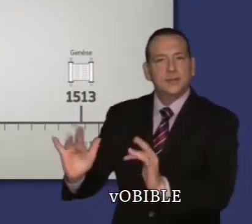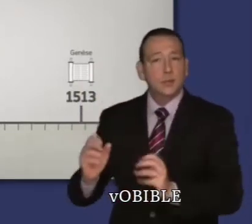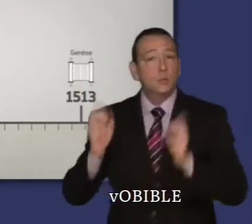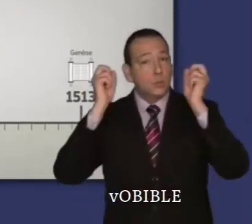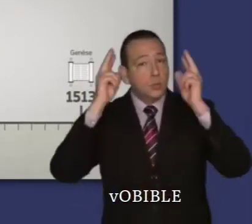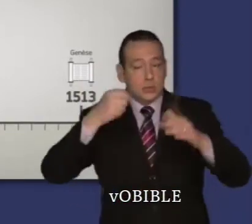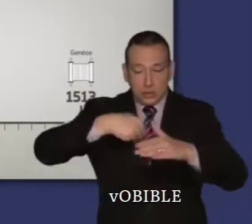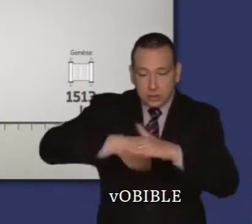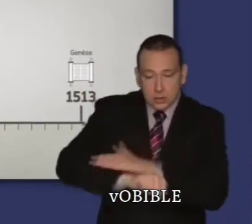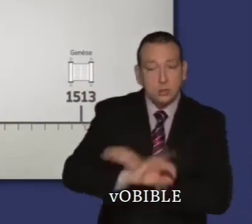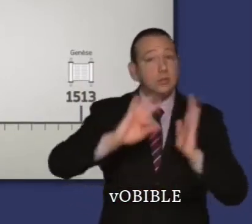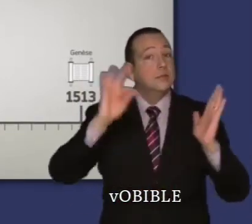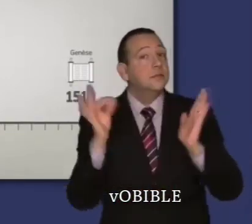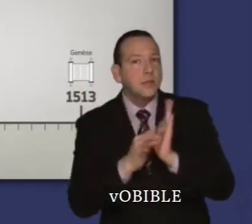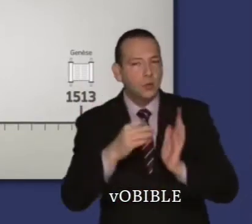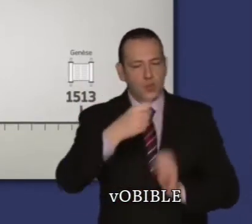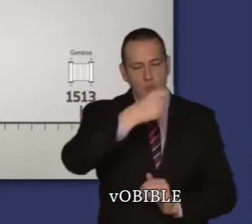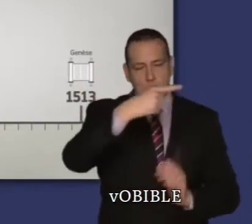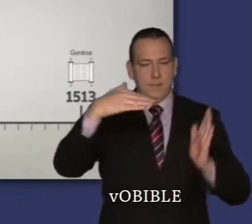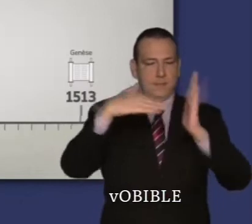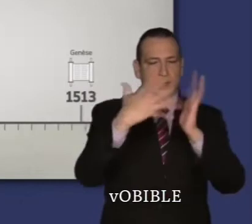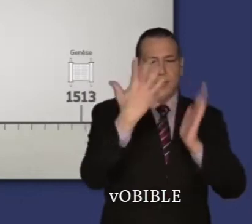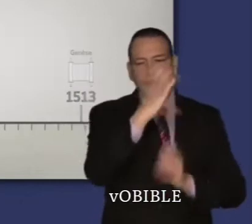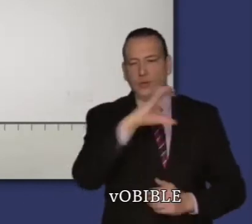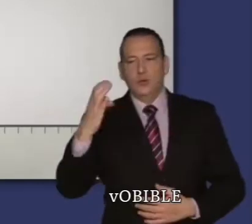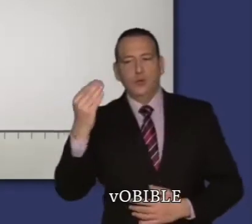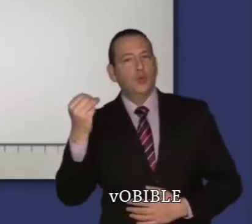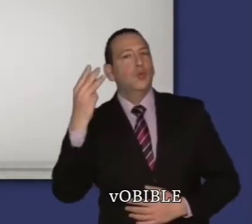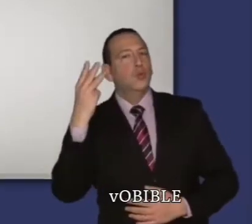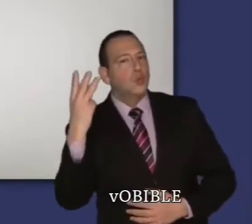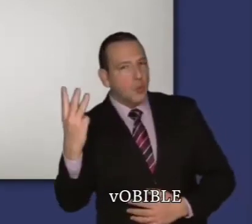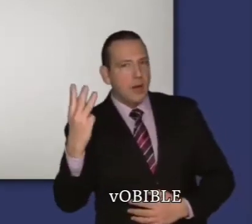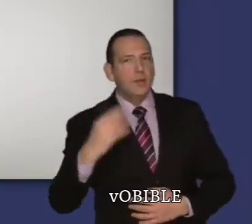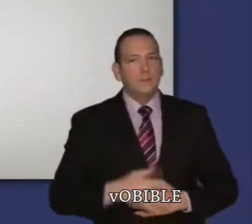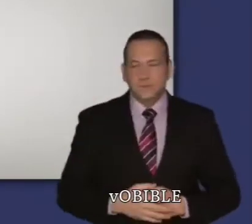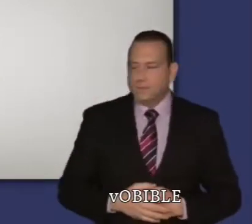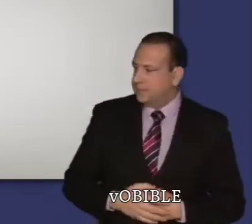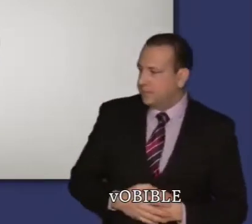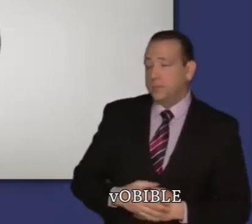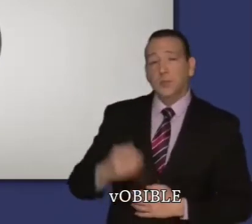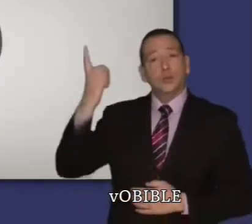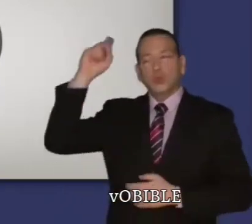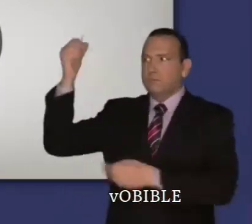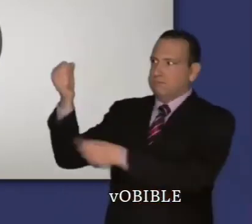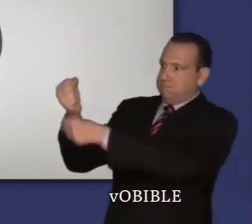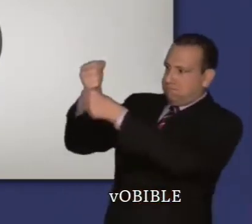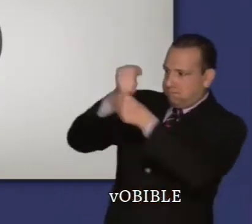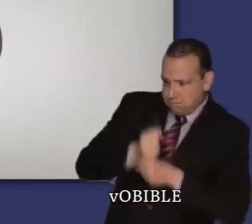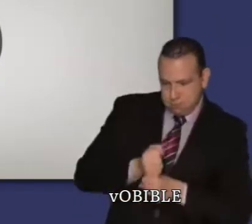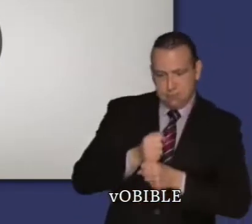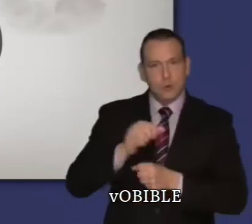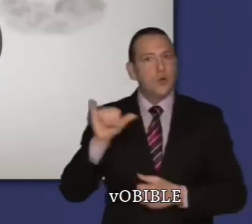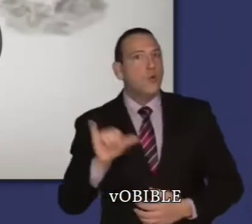en 1593, Moïse a été prophète, guide,